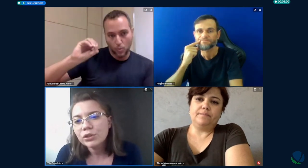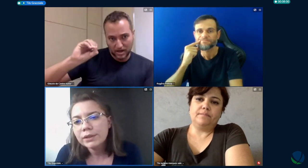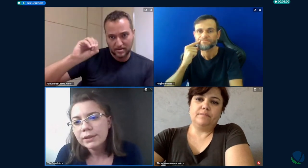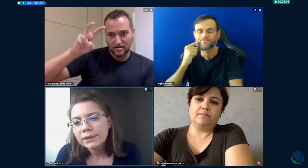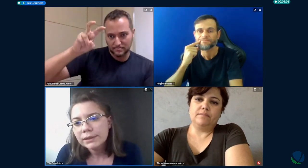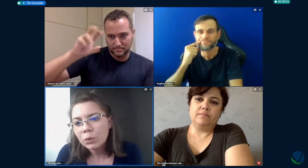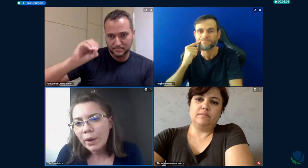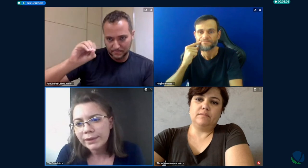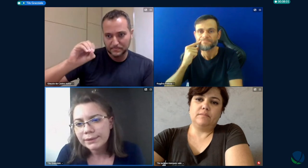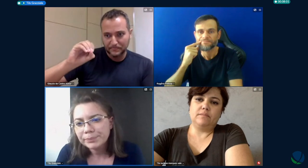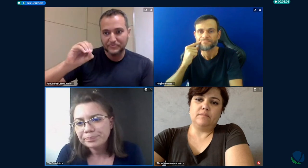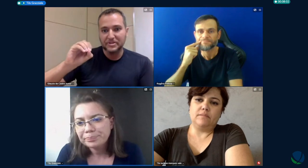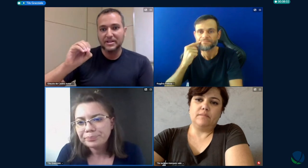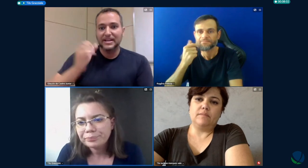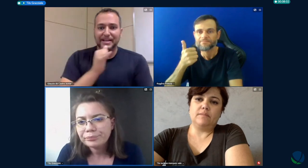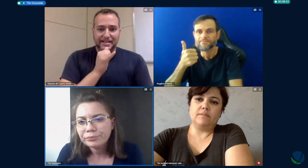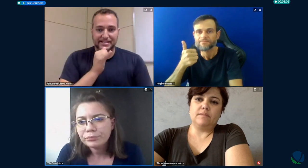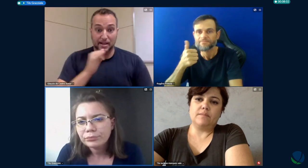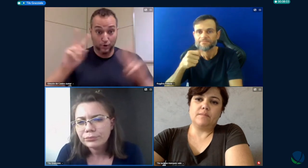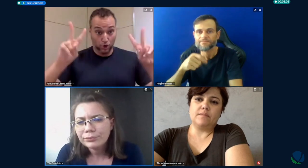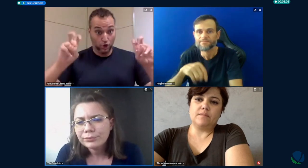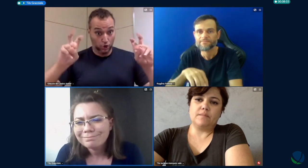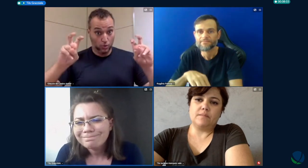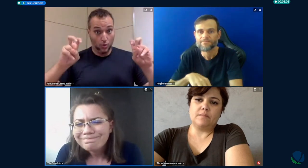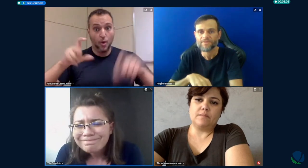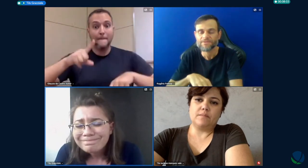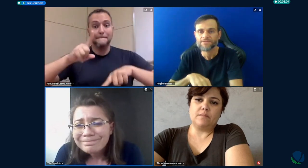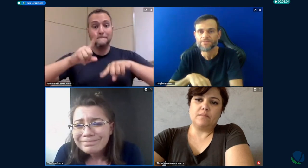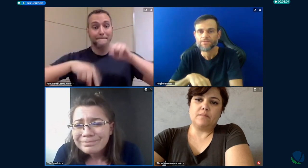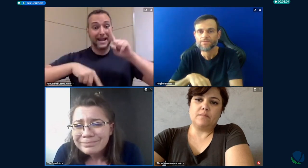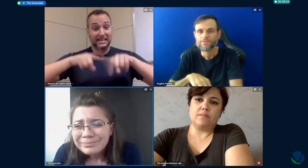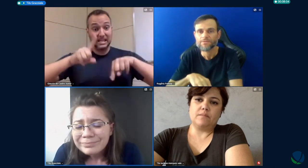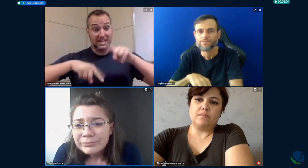na página 50.